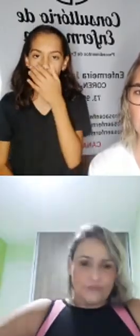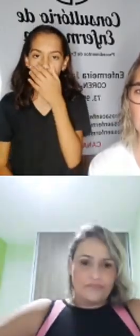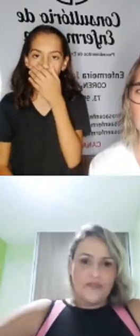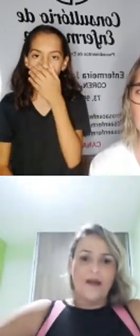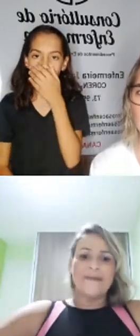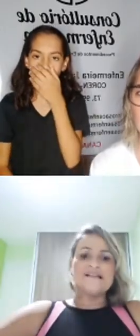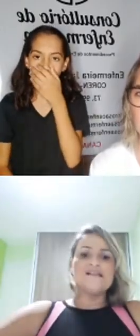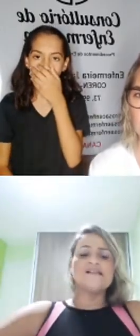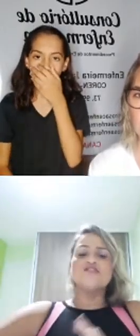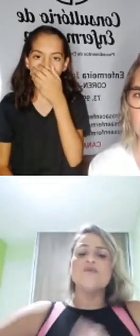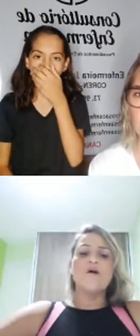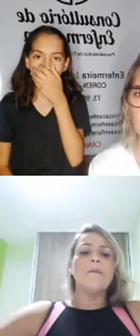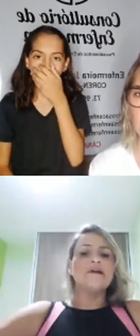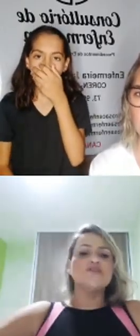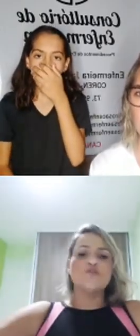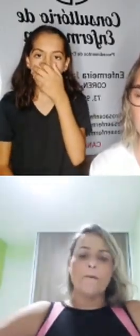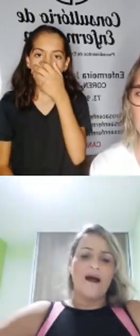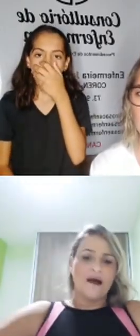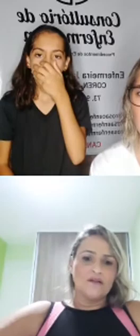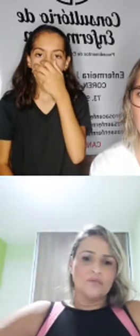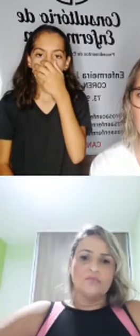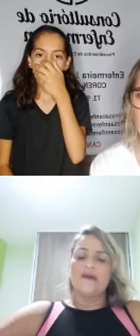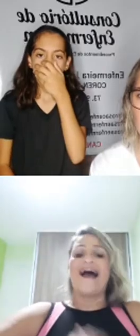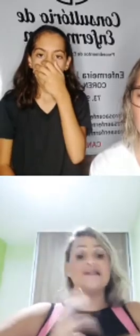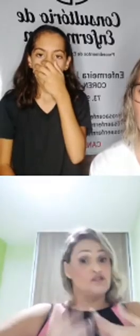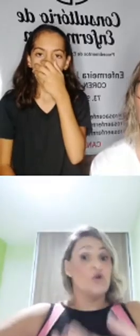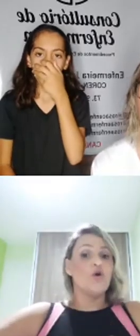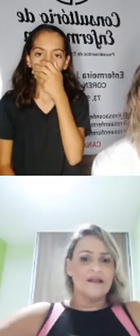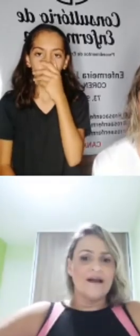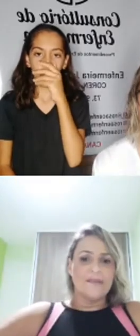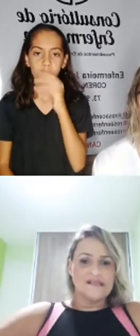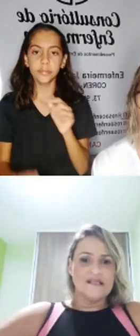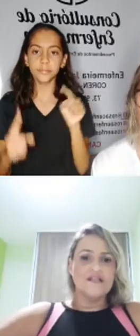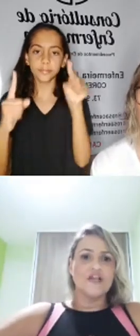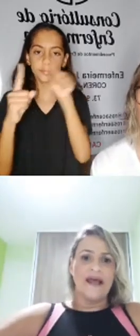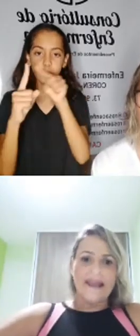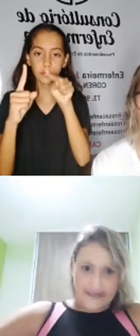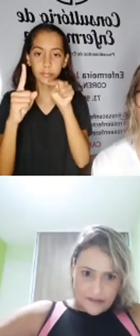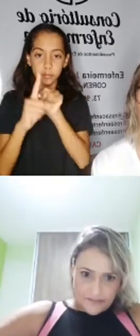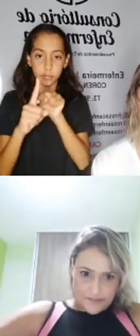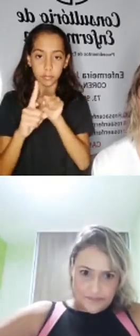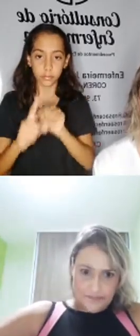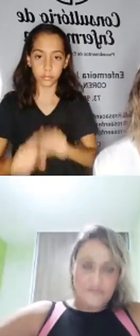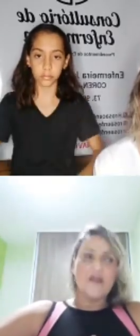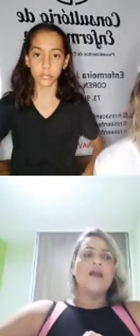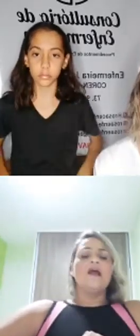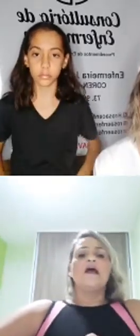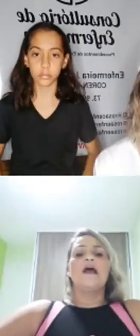Parto. A presença de um acompanhante no parto, a escolha da paciente é lei.